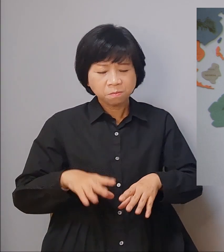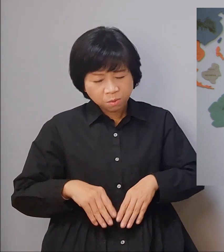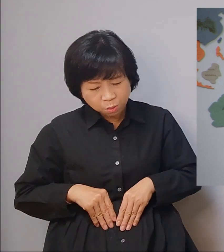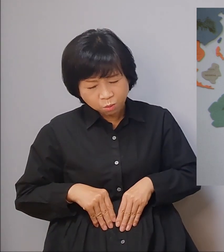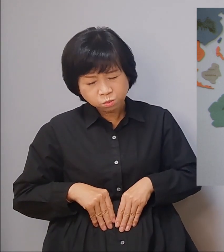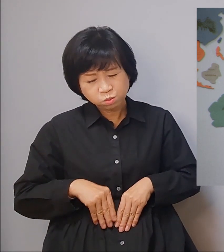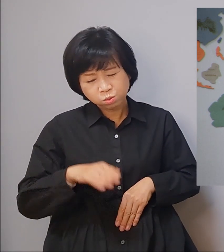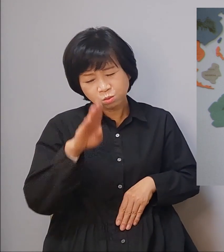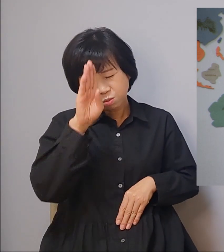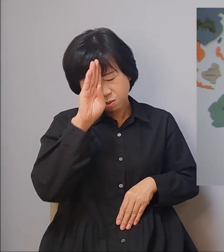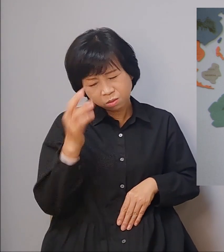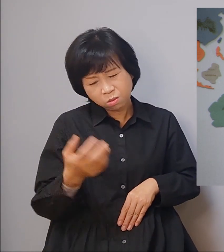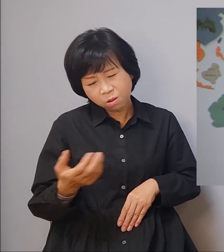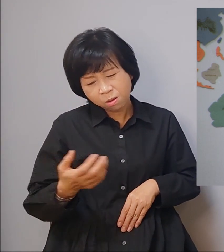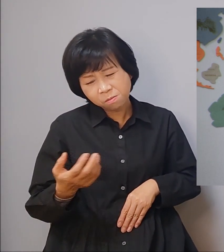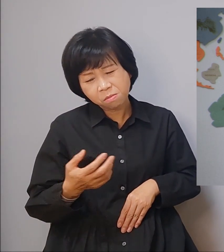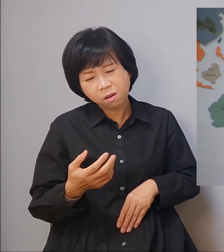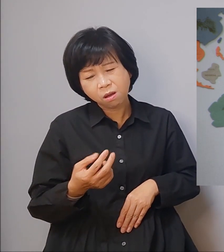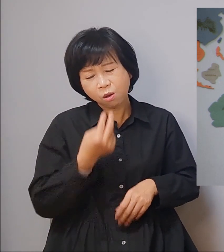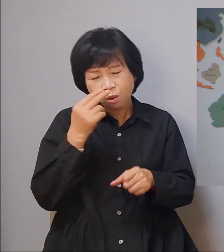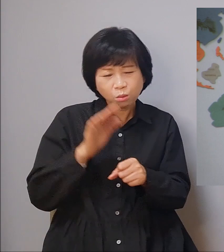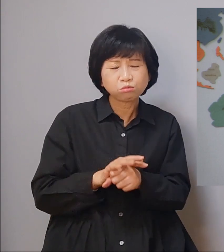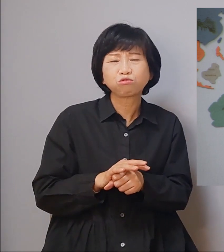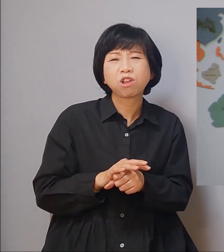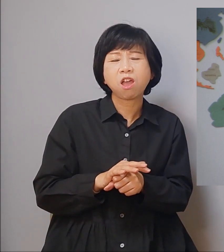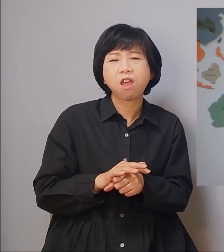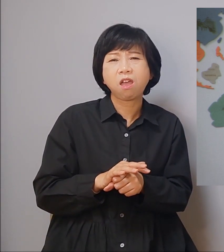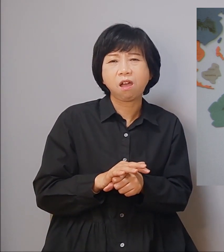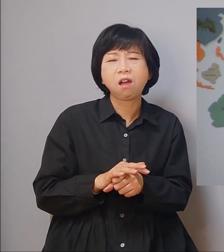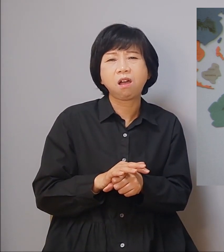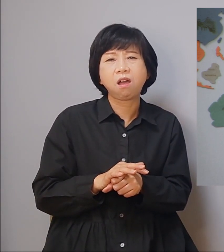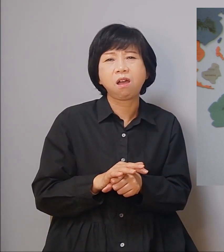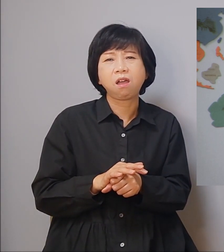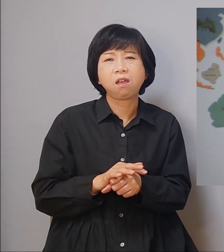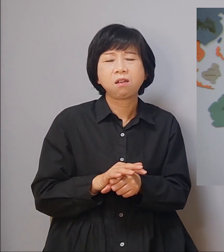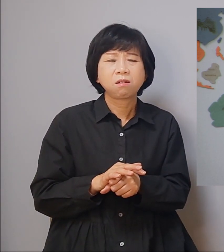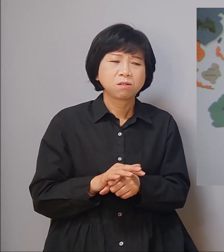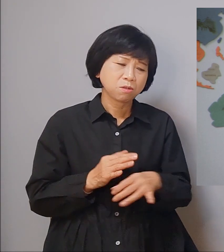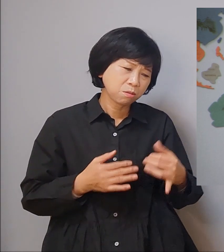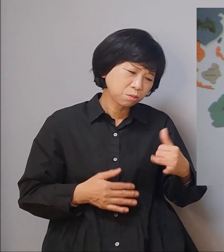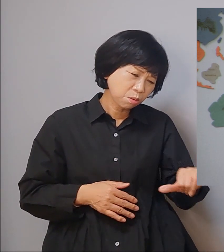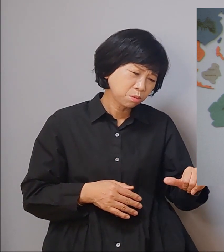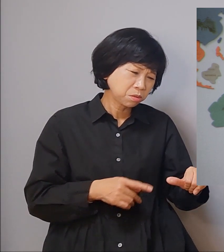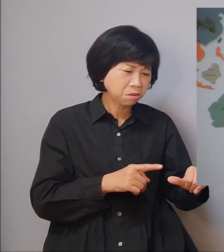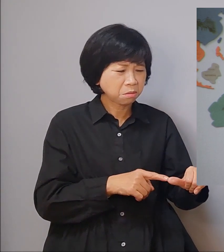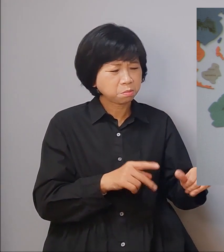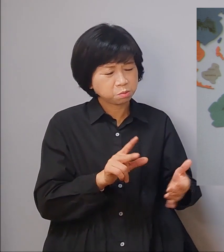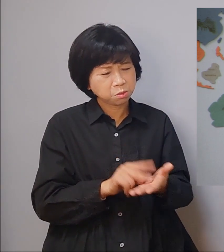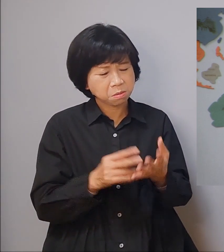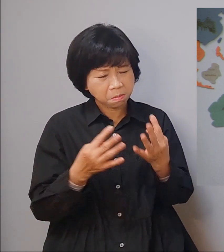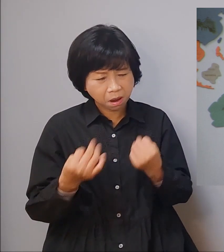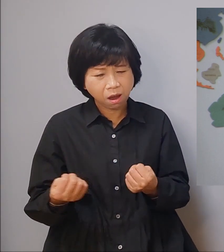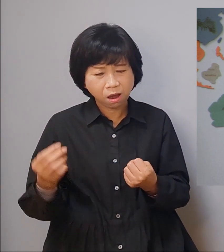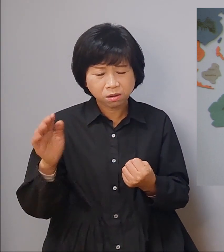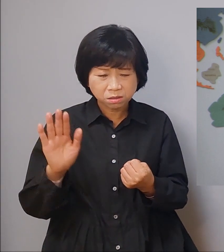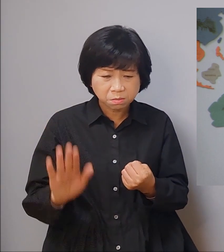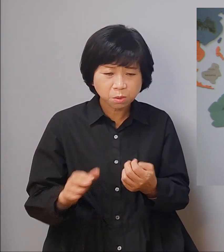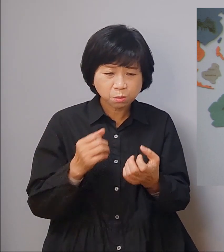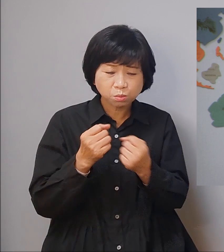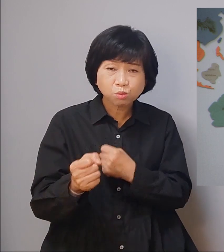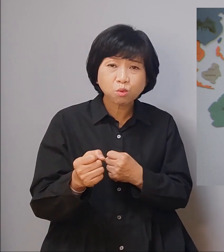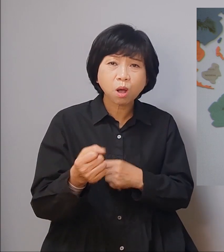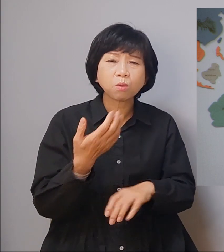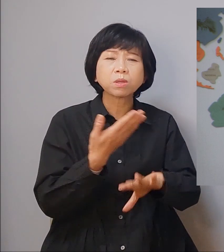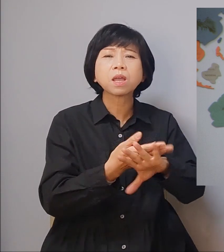병들어 죽겠는데, 나도 억울해 죽겠는데, 나도 내 자식 걱정하고 힘들어 죽겠는데, 그럼에도 불구하고 그